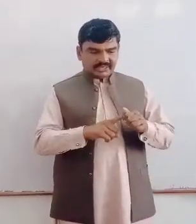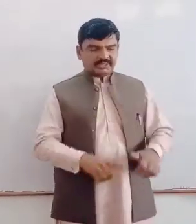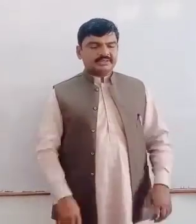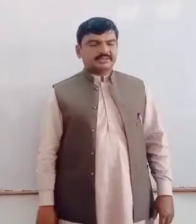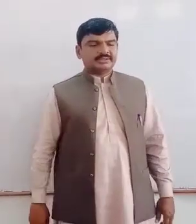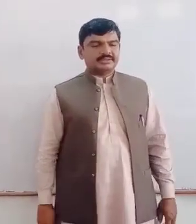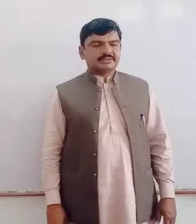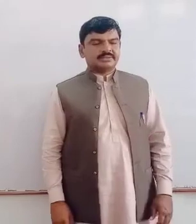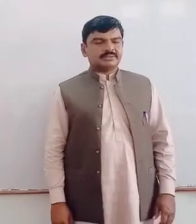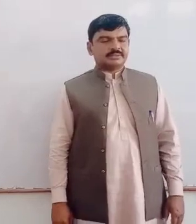ताकीद इशा